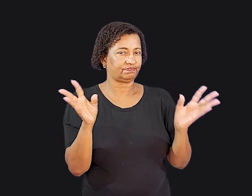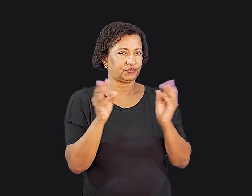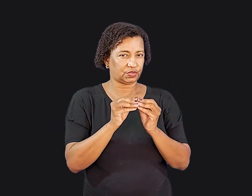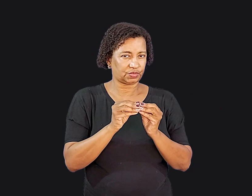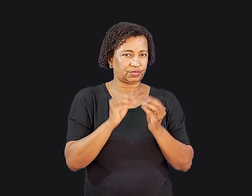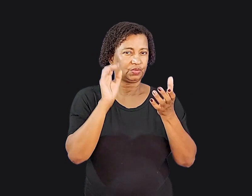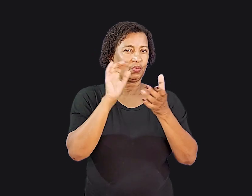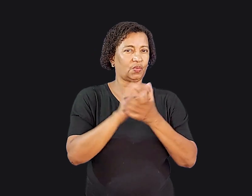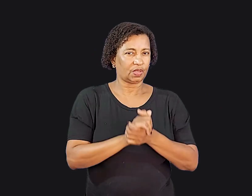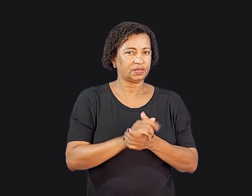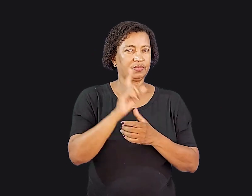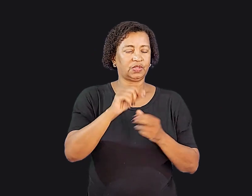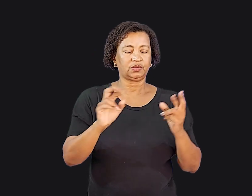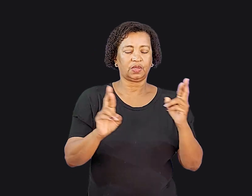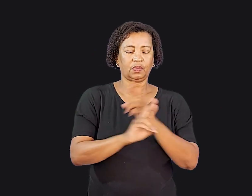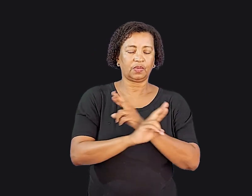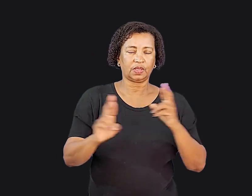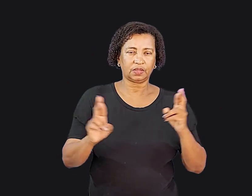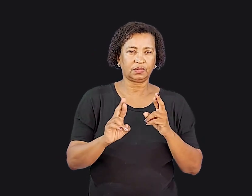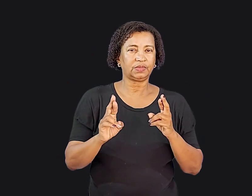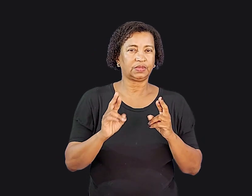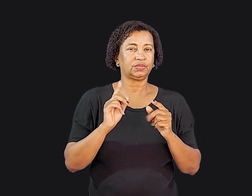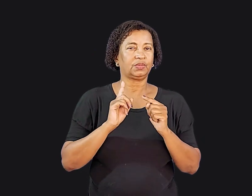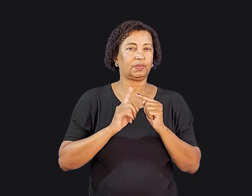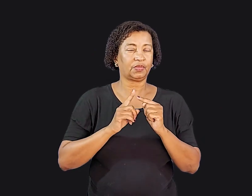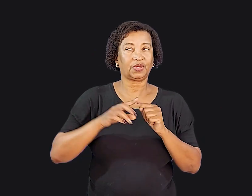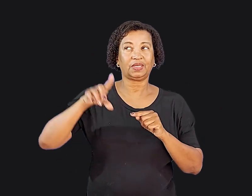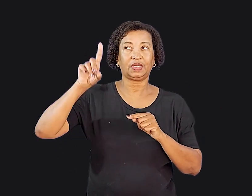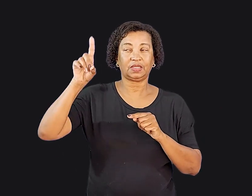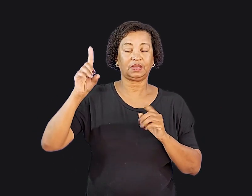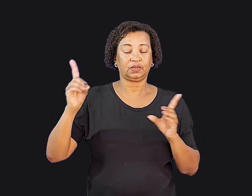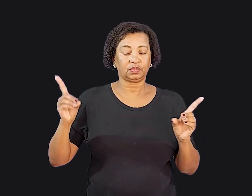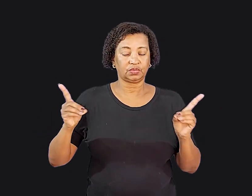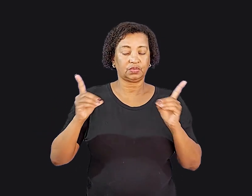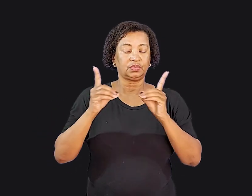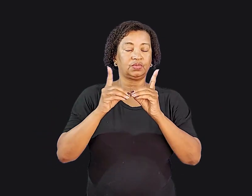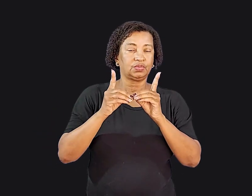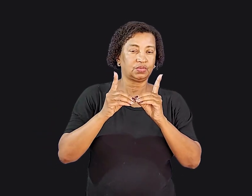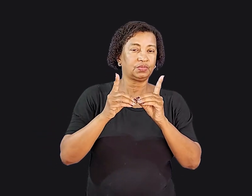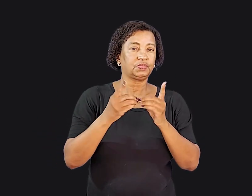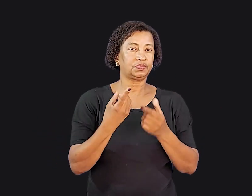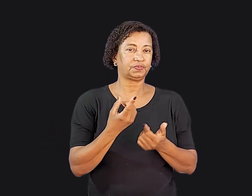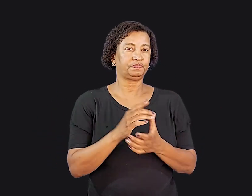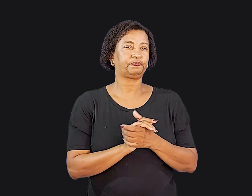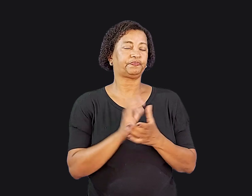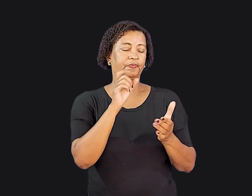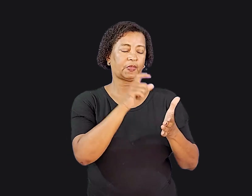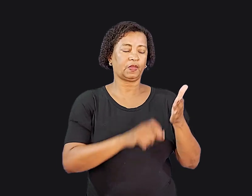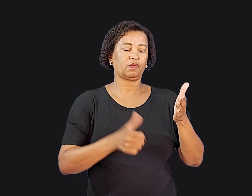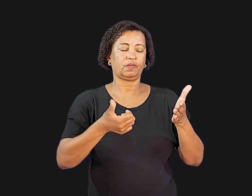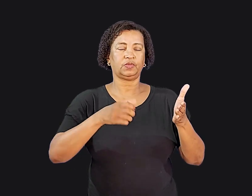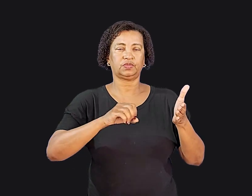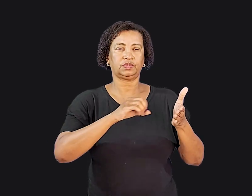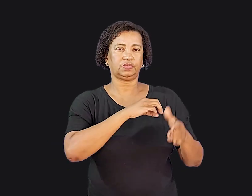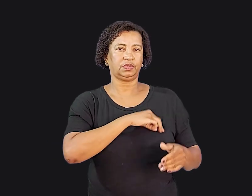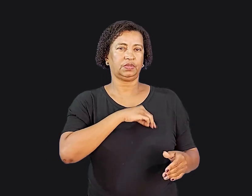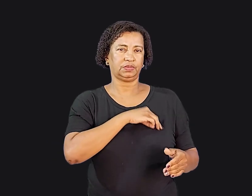Resumindo, esse casamento é um relacionamento providencial, porque Deus os aproximou. No capítulo 19 de Mateus,